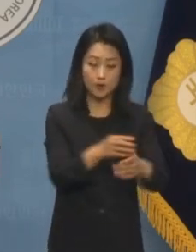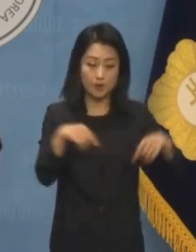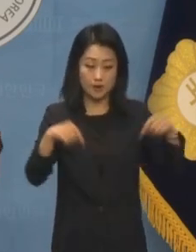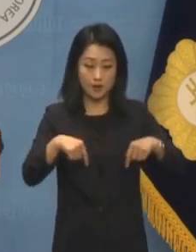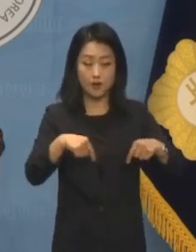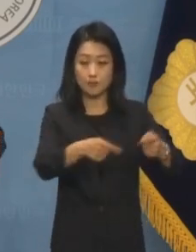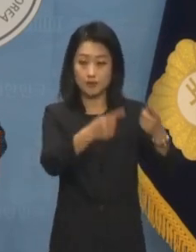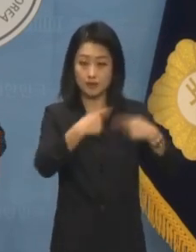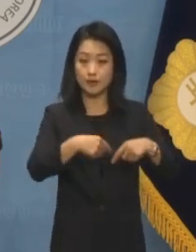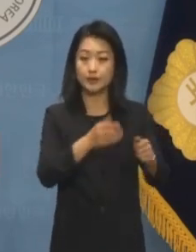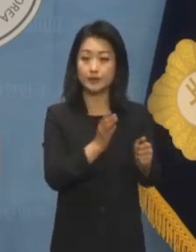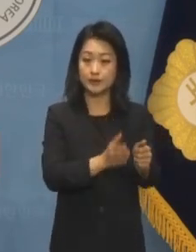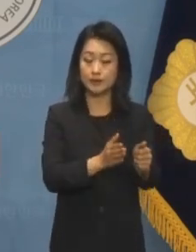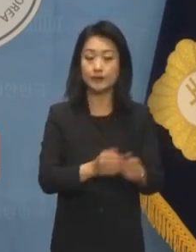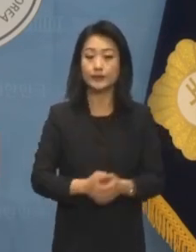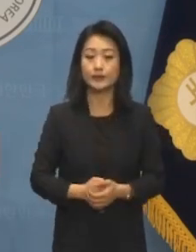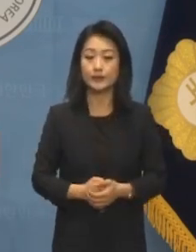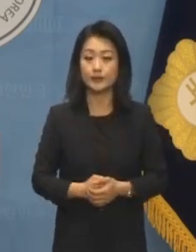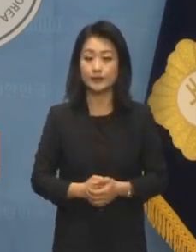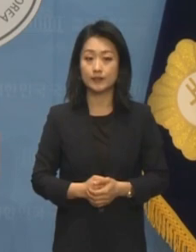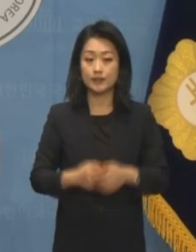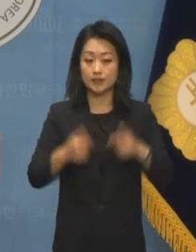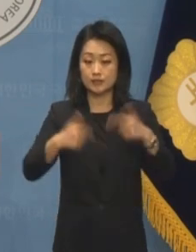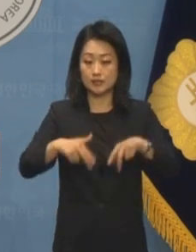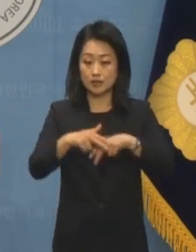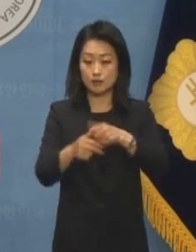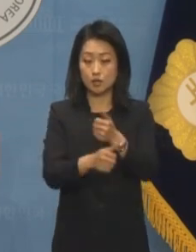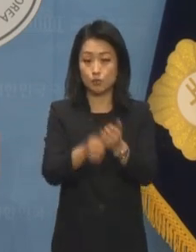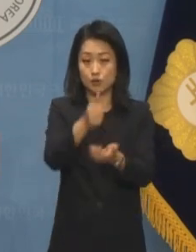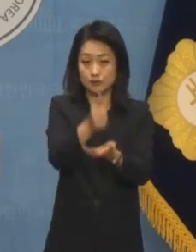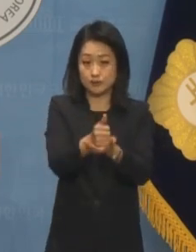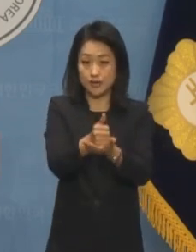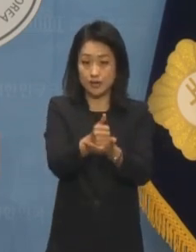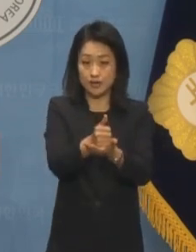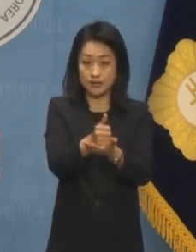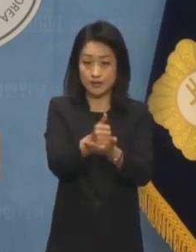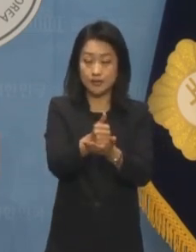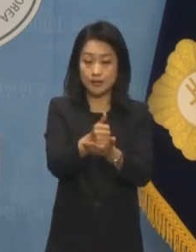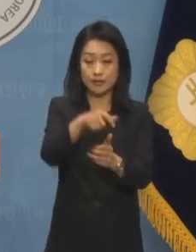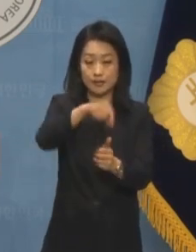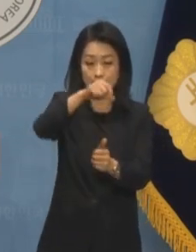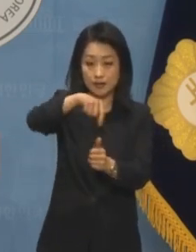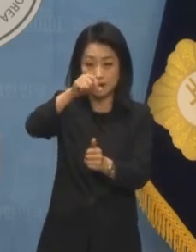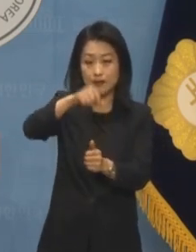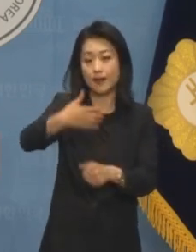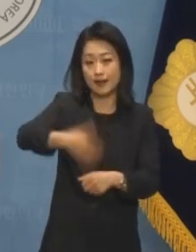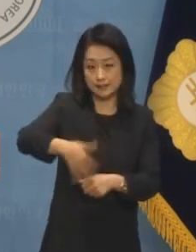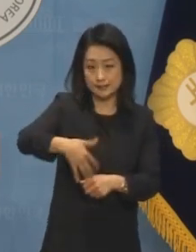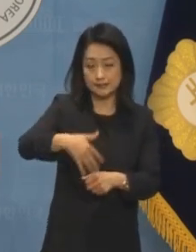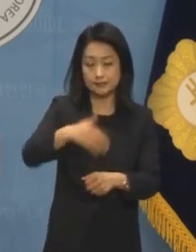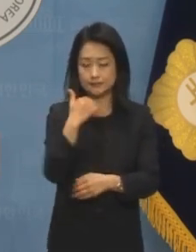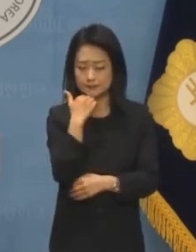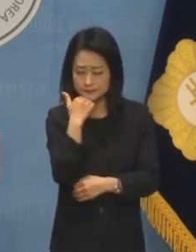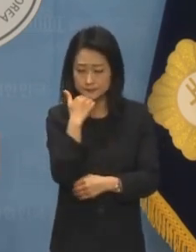가져오십시오. 원구성 협상이 아무 성과 없이 3주를 넘기고